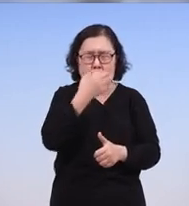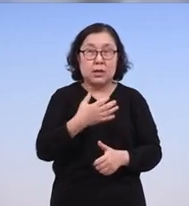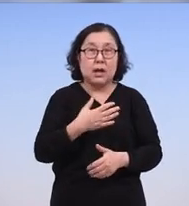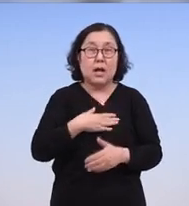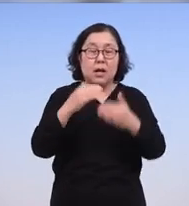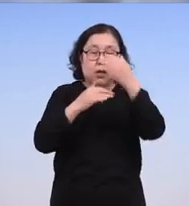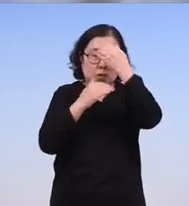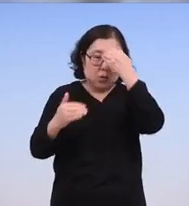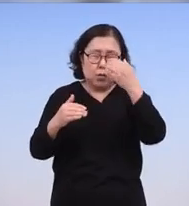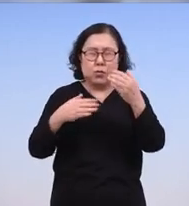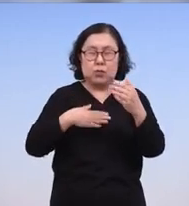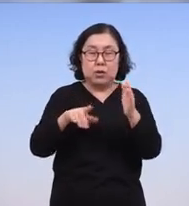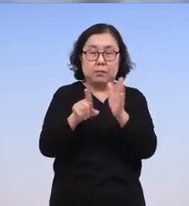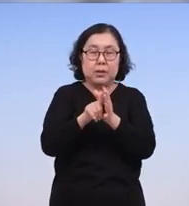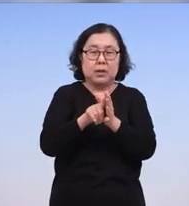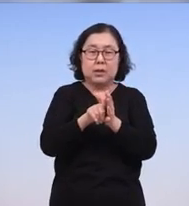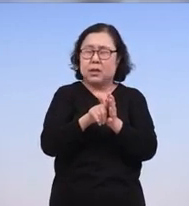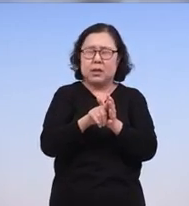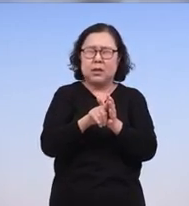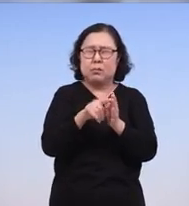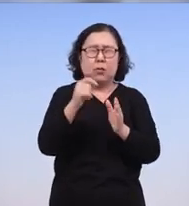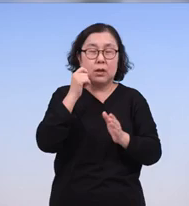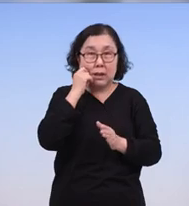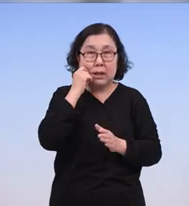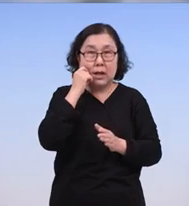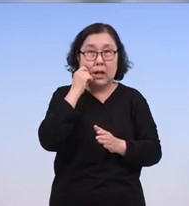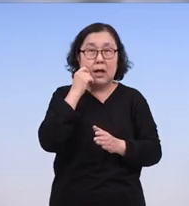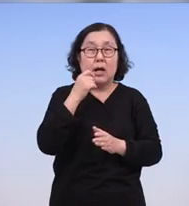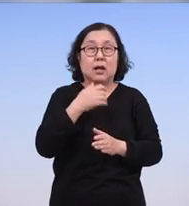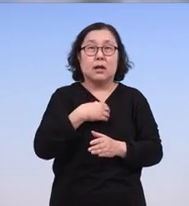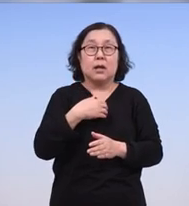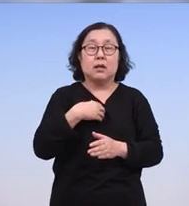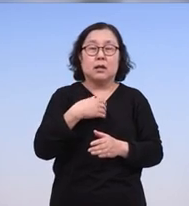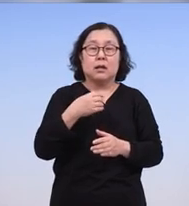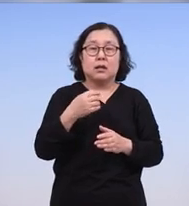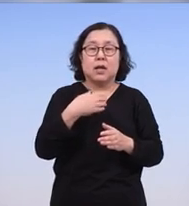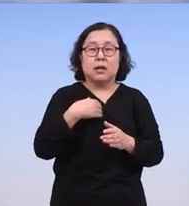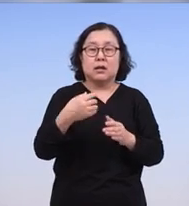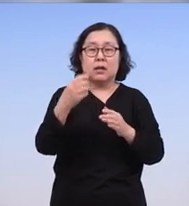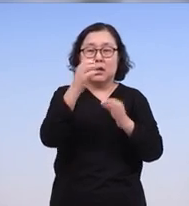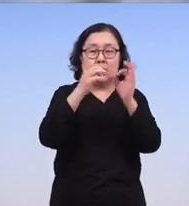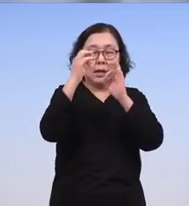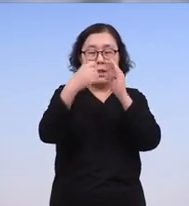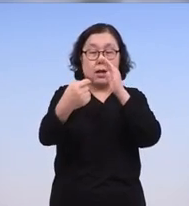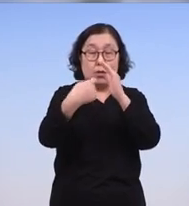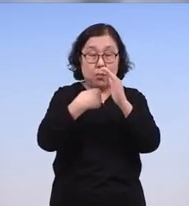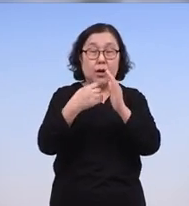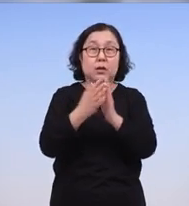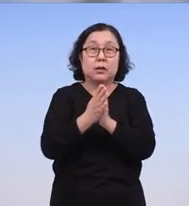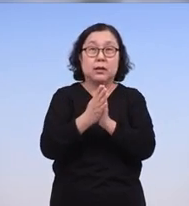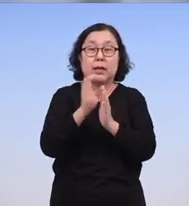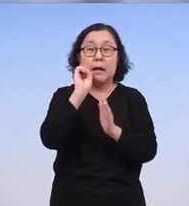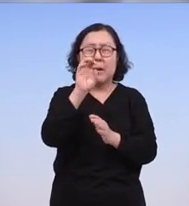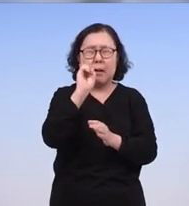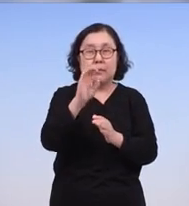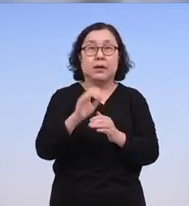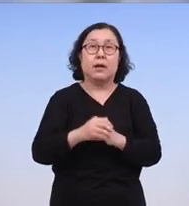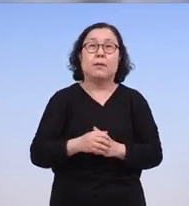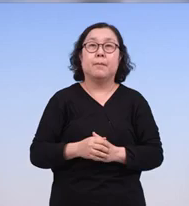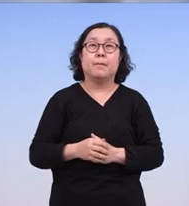너무 불신하고 목회를 너무너무 감당 어렵다고 그렇게 울먹울먹 찾아오는 경우가 있으면 그런 이야기를